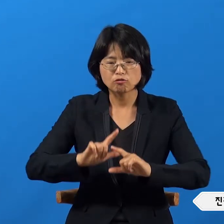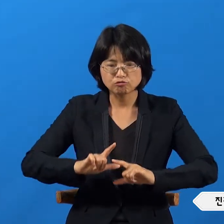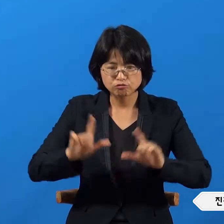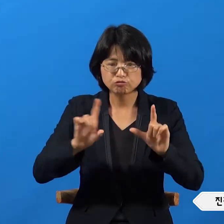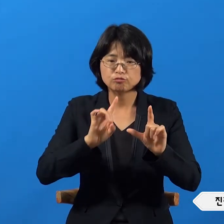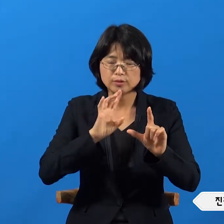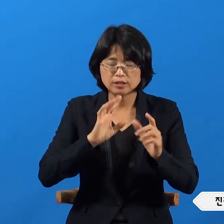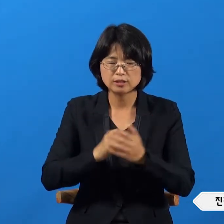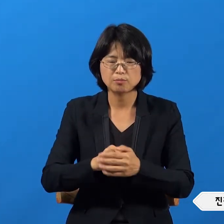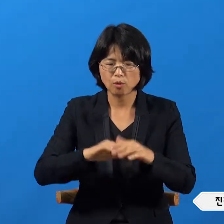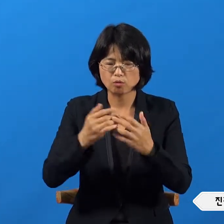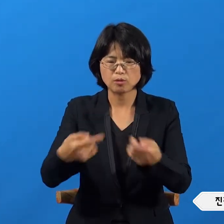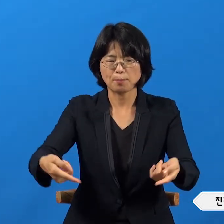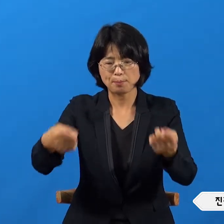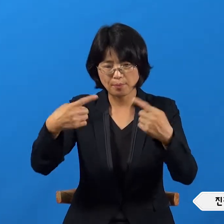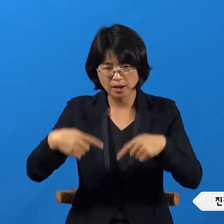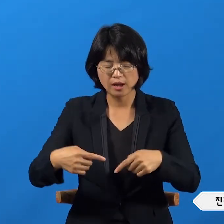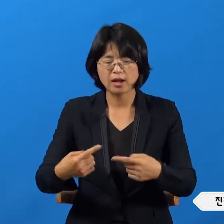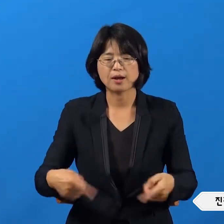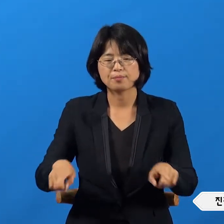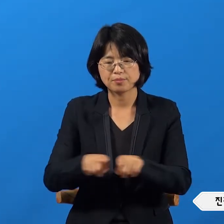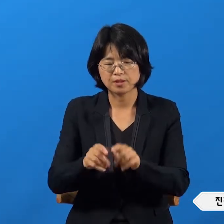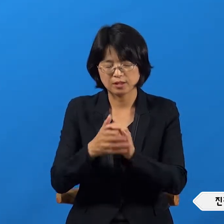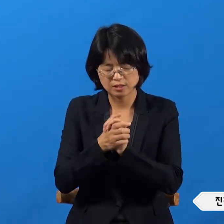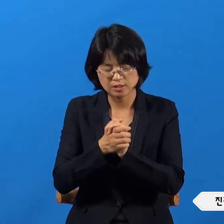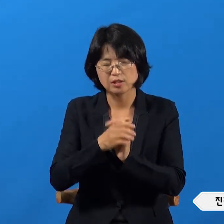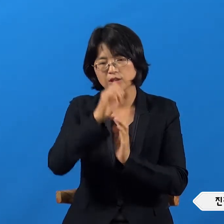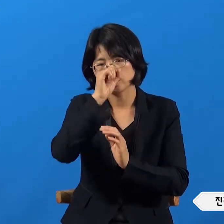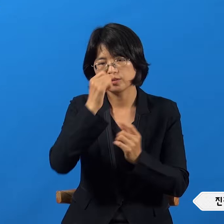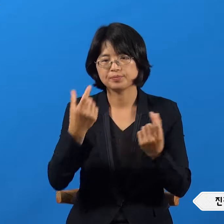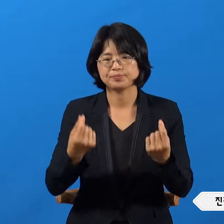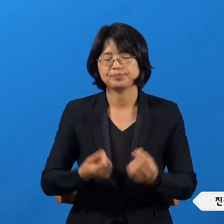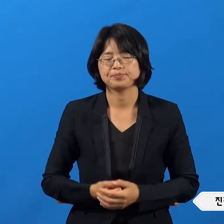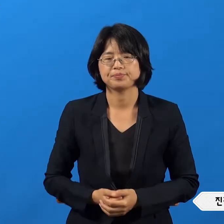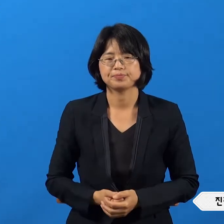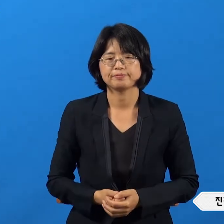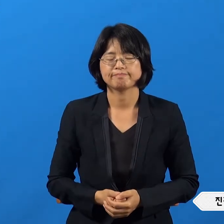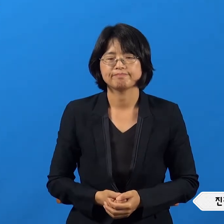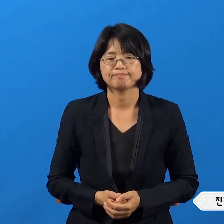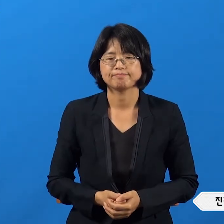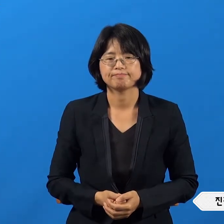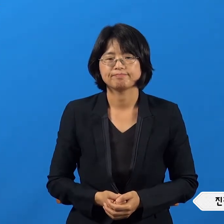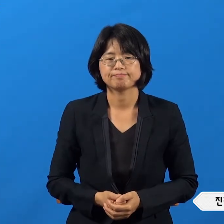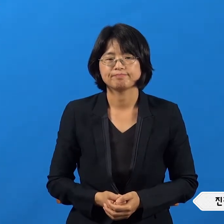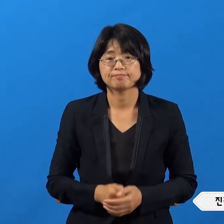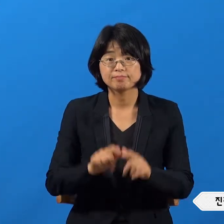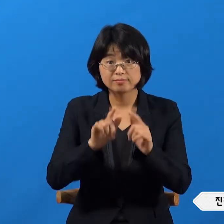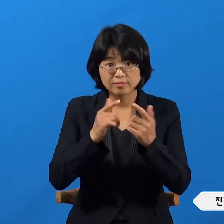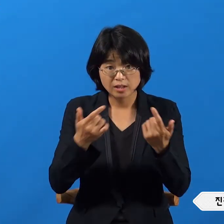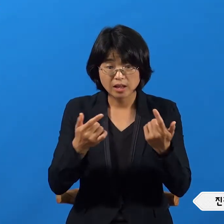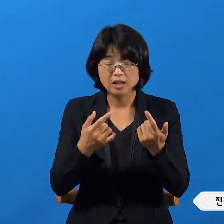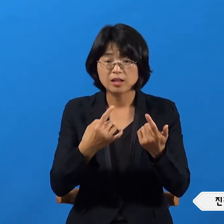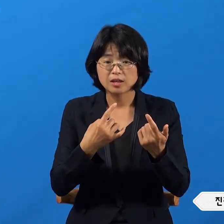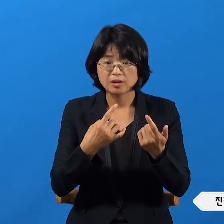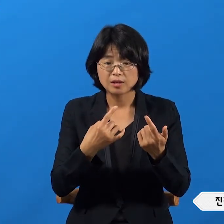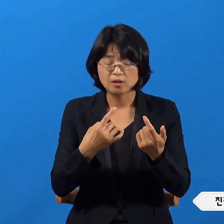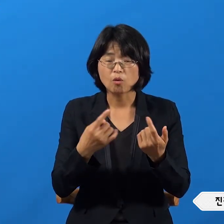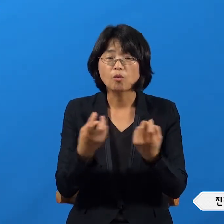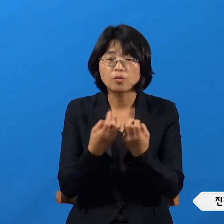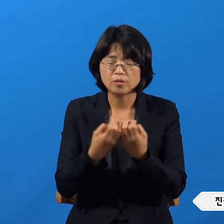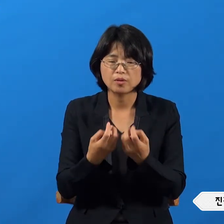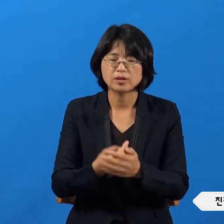그런 시간이 될 수 있기를 원하고, 그것이 안 된다 할지라도 내 삶 가운데 있는 기도의